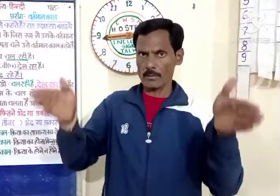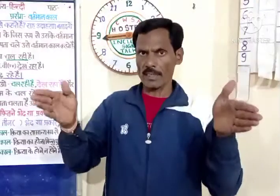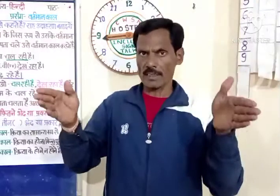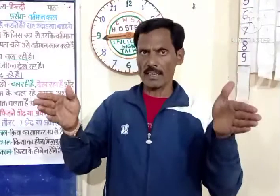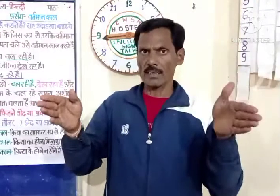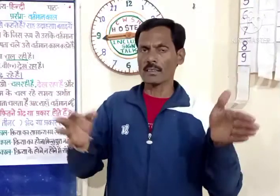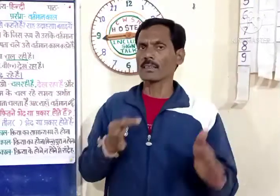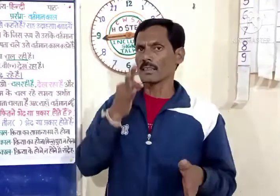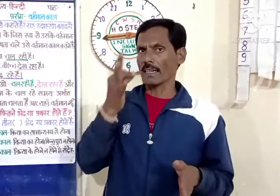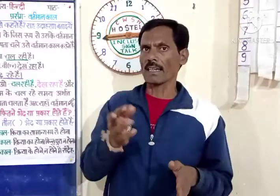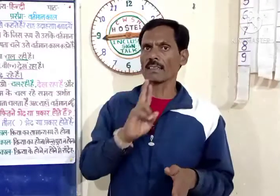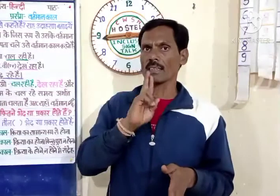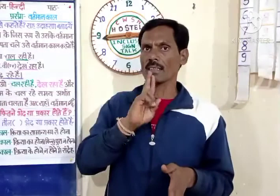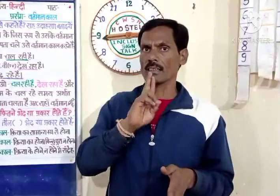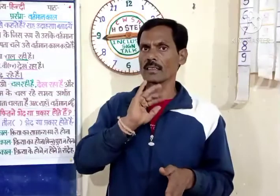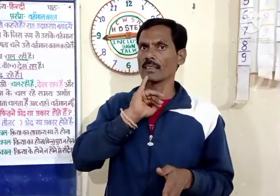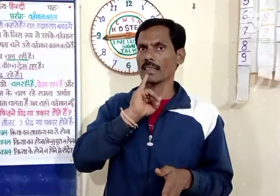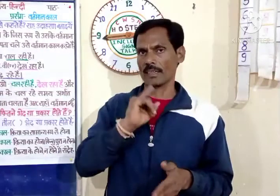वर्तमान काल कहलाता है।